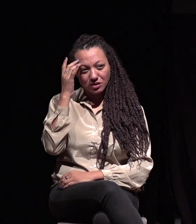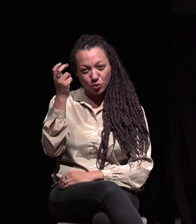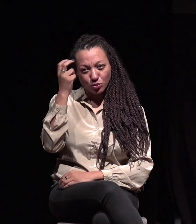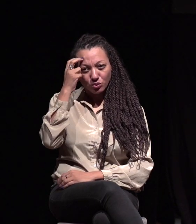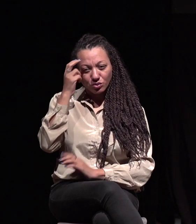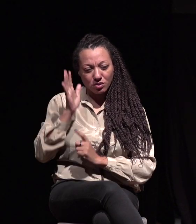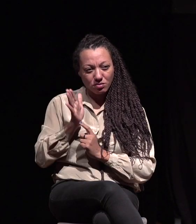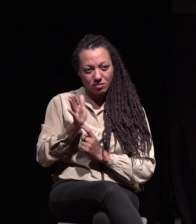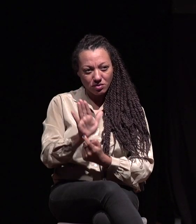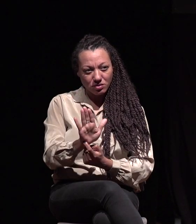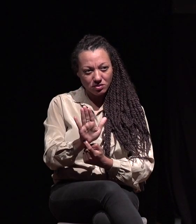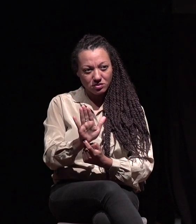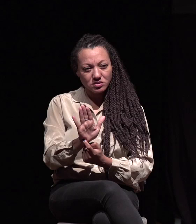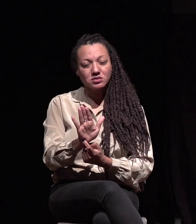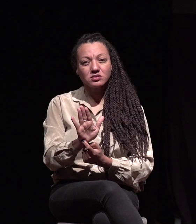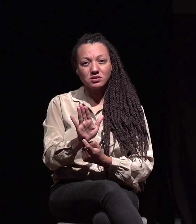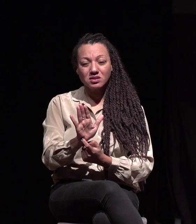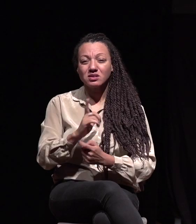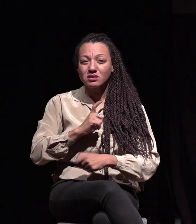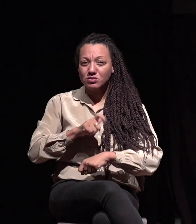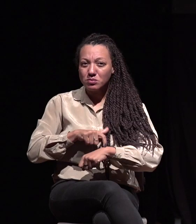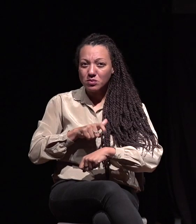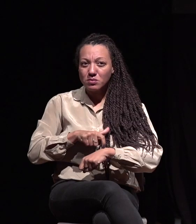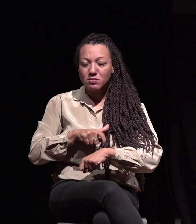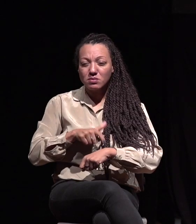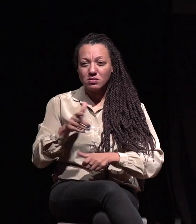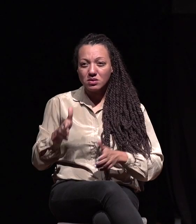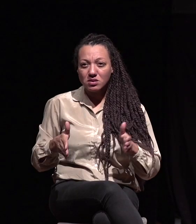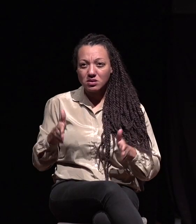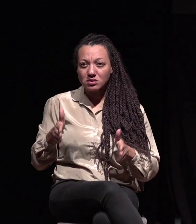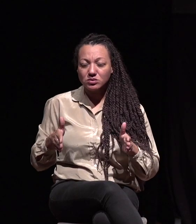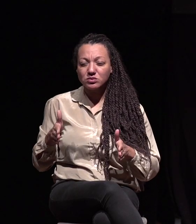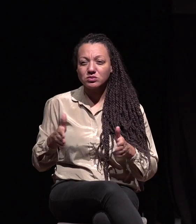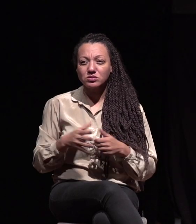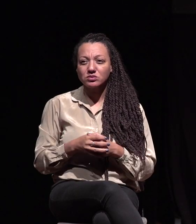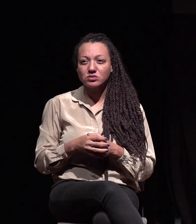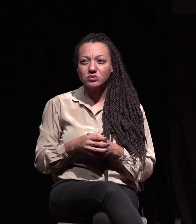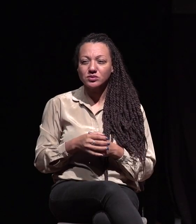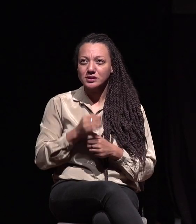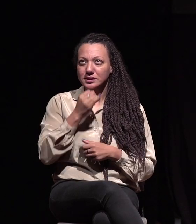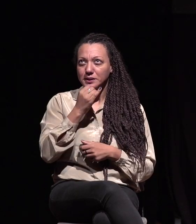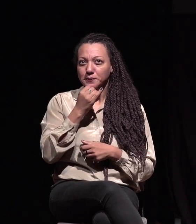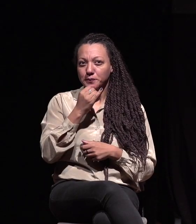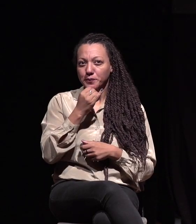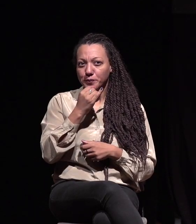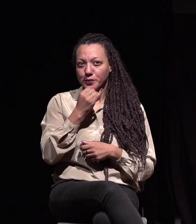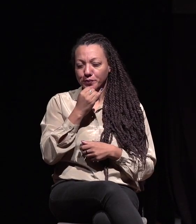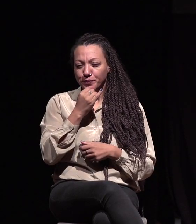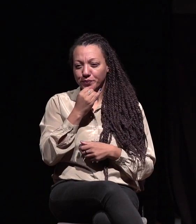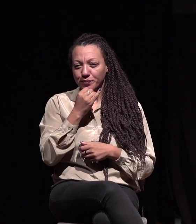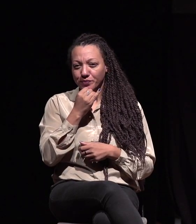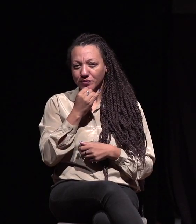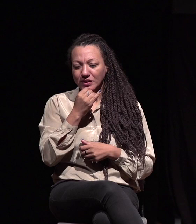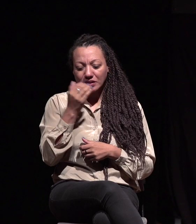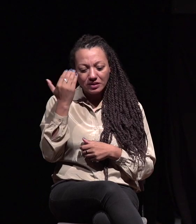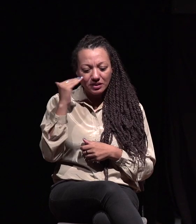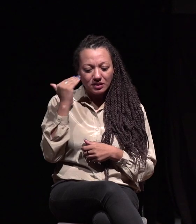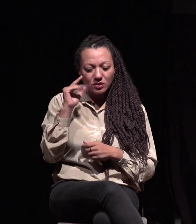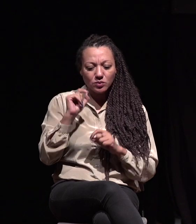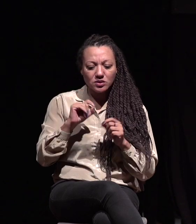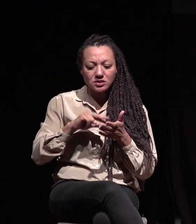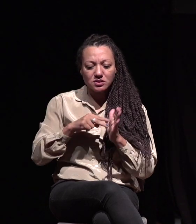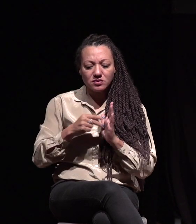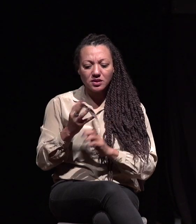cultura, foram momentos onde um certo projeto de entendimento daquilo que poderia ser uma